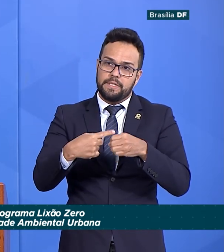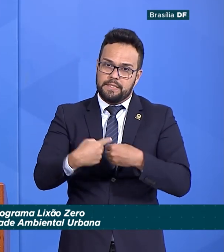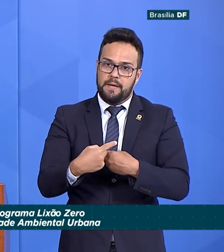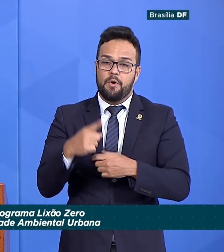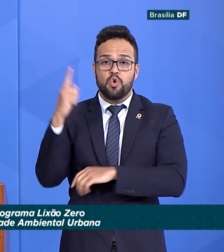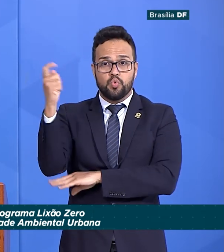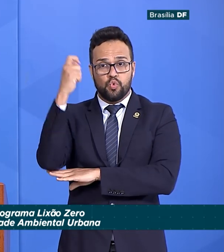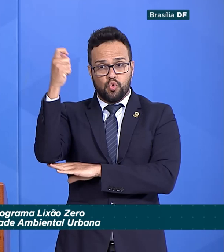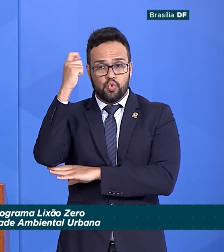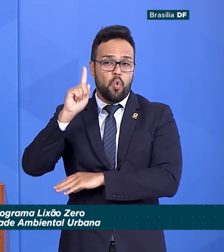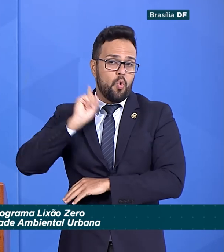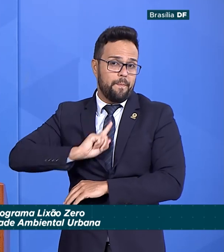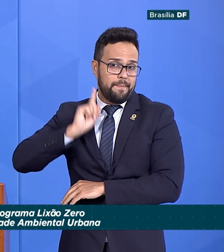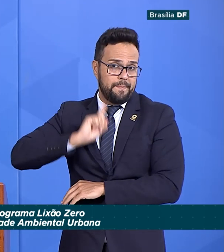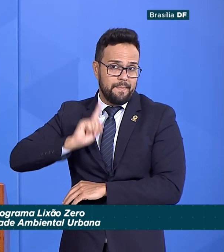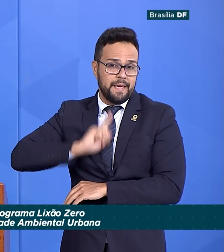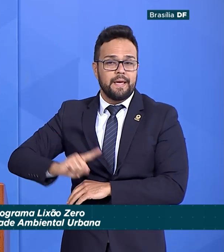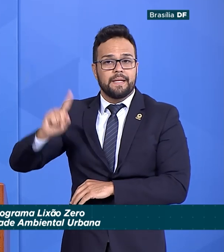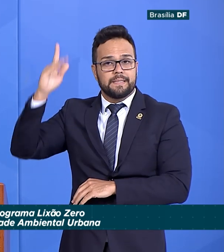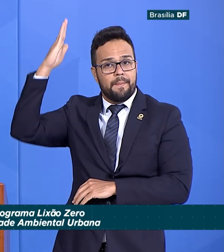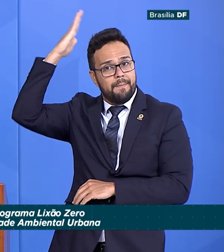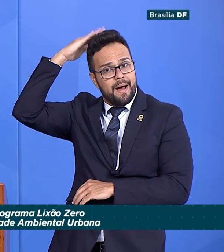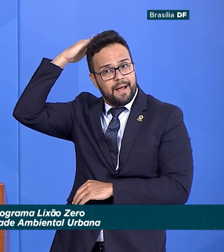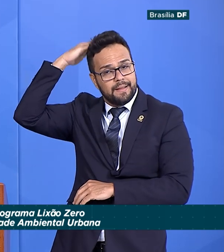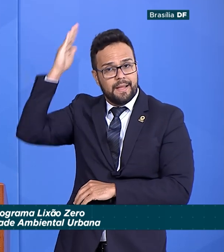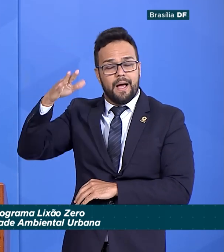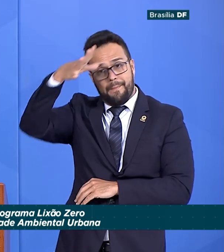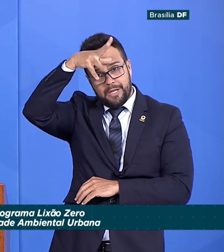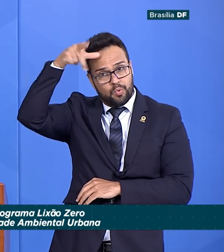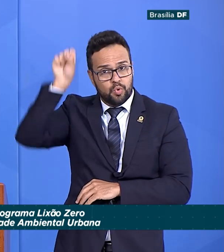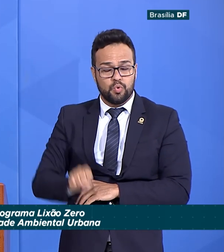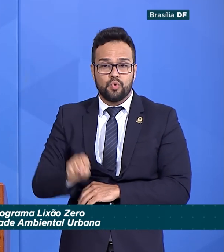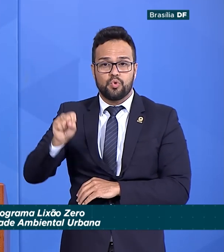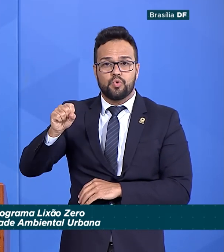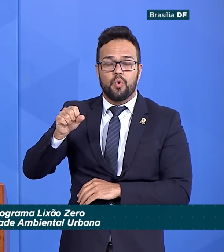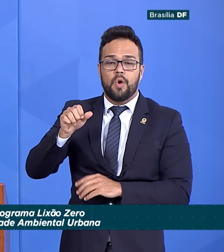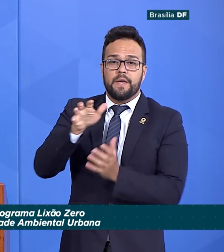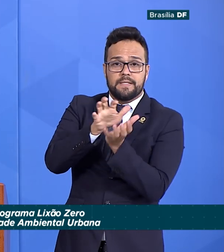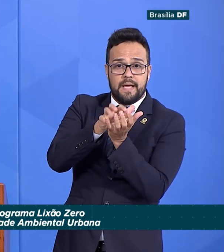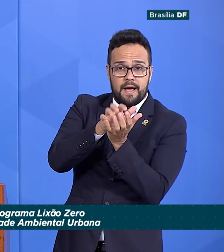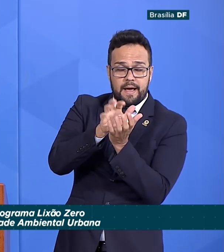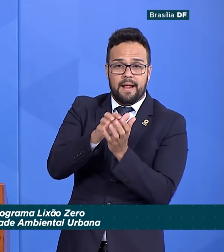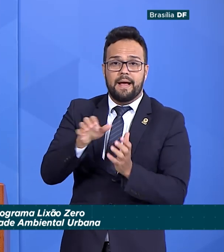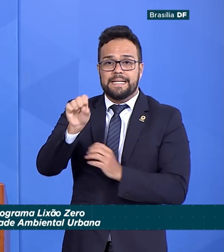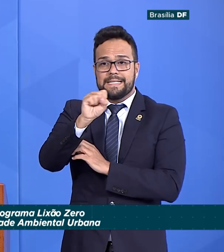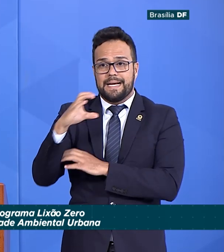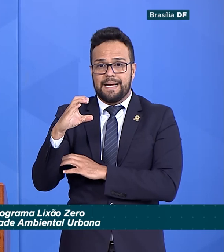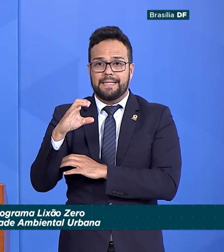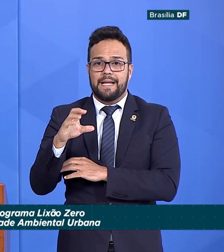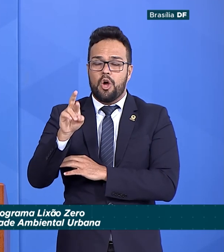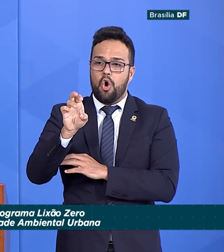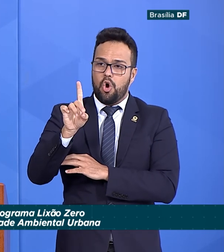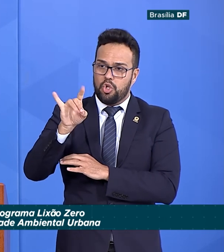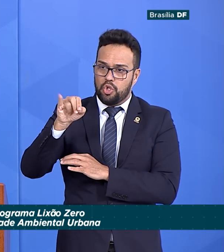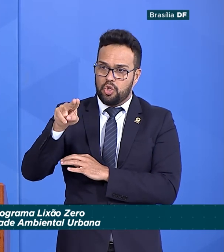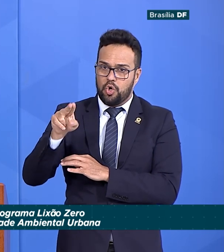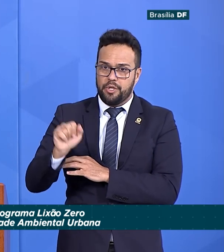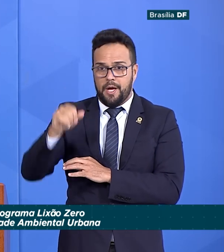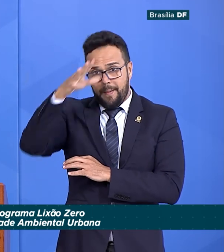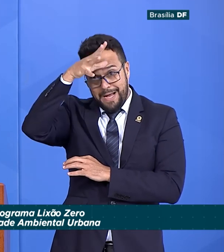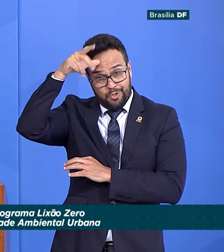Grande do Sul, Minas Gerais, Paraná, Mato Grosso do Sul, Ceará, Santa Catarina, Rondônia, Mato Grosso e